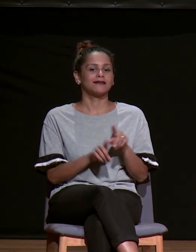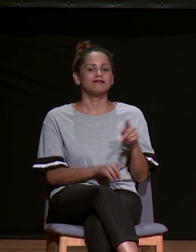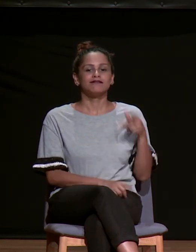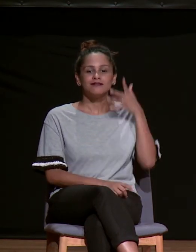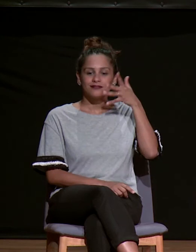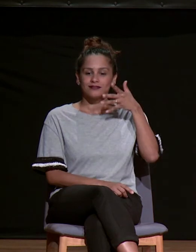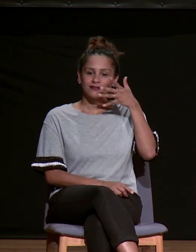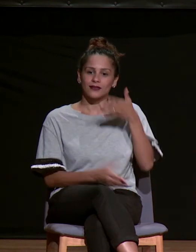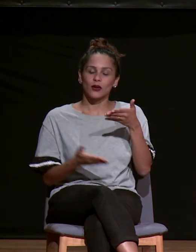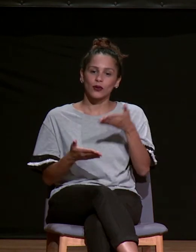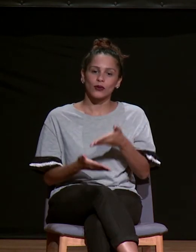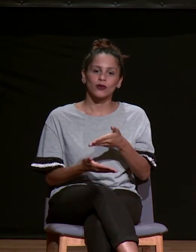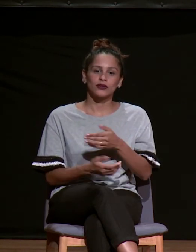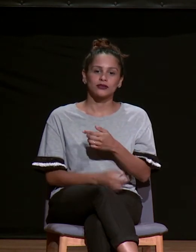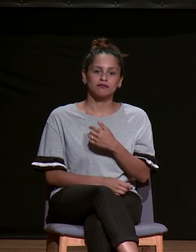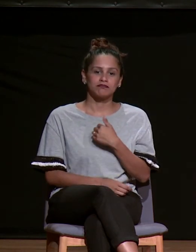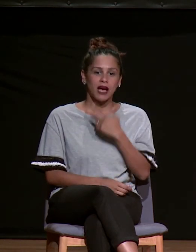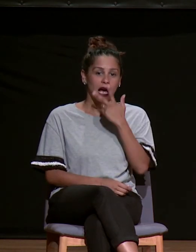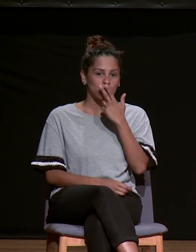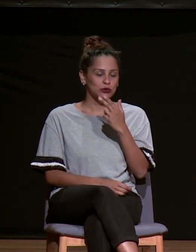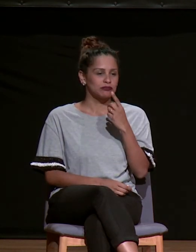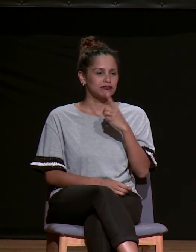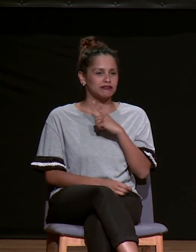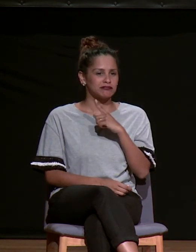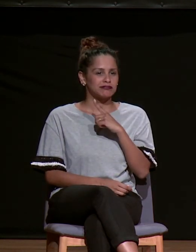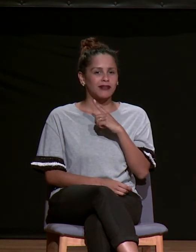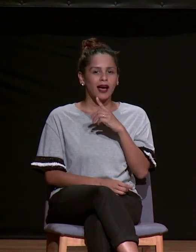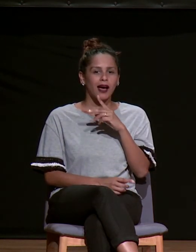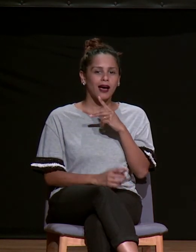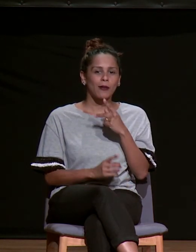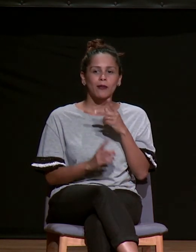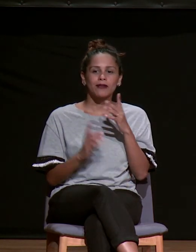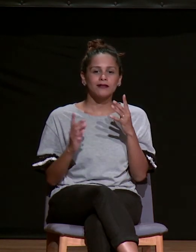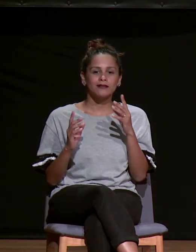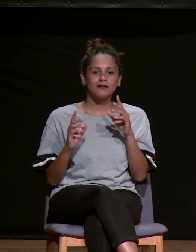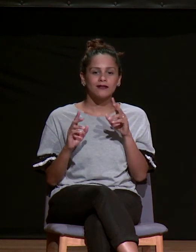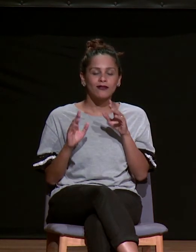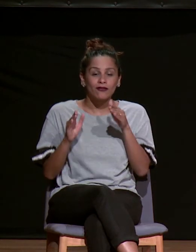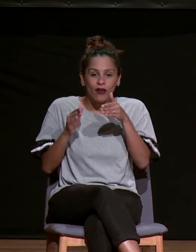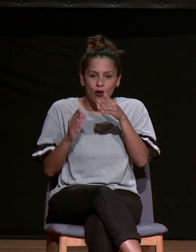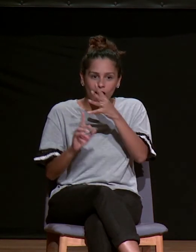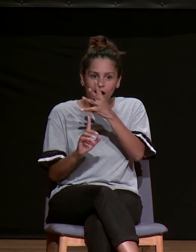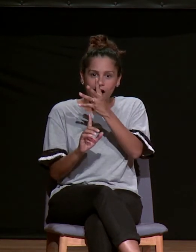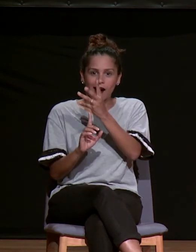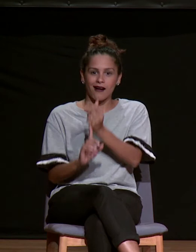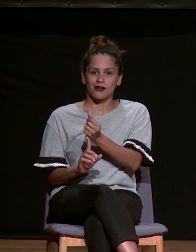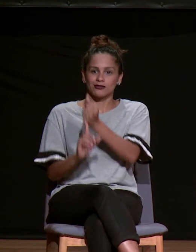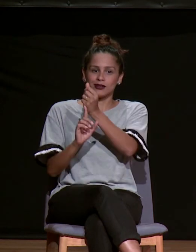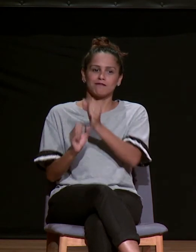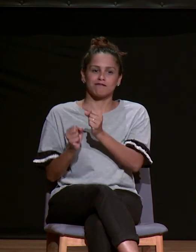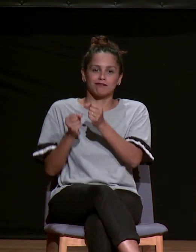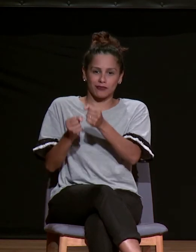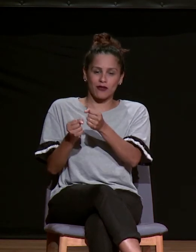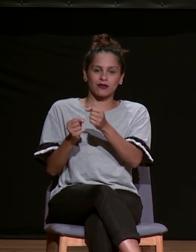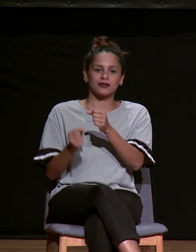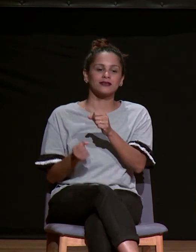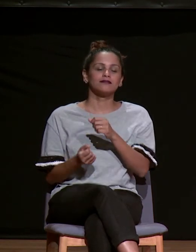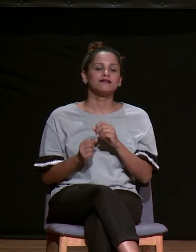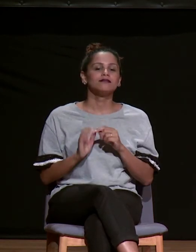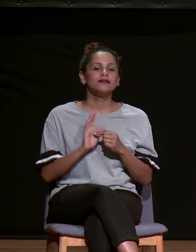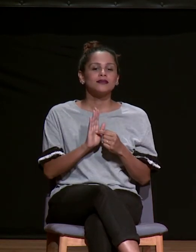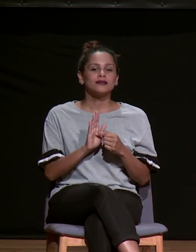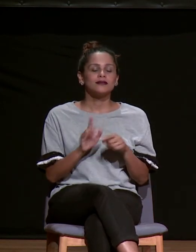hoje. Acho que ela tem uma dimensão artística muito potente. E eu queria te ouvir falar sobre isso também.